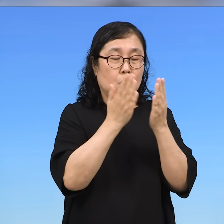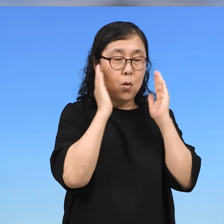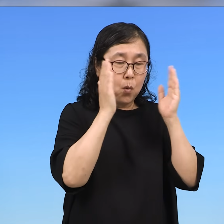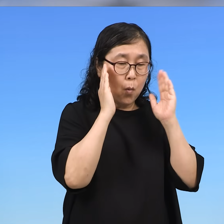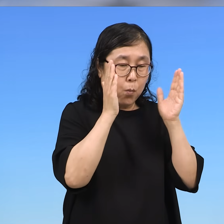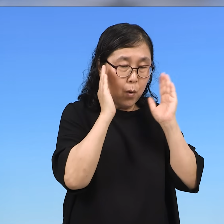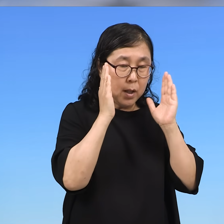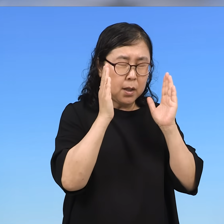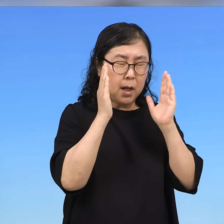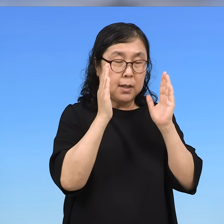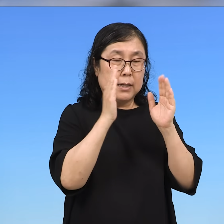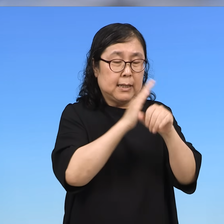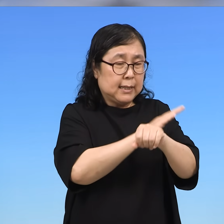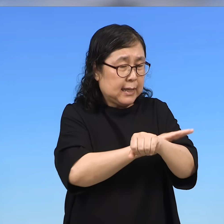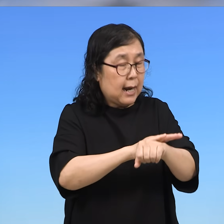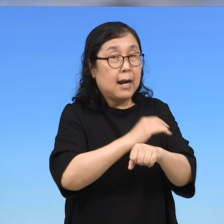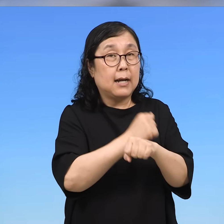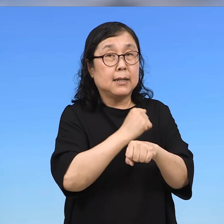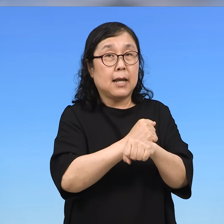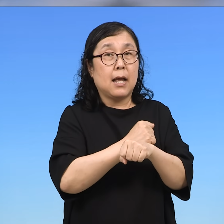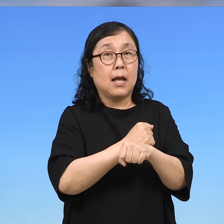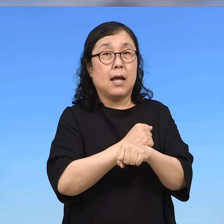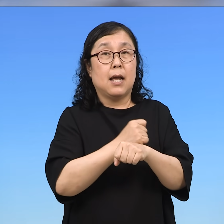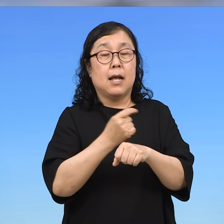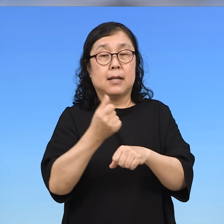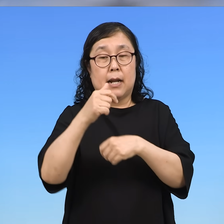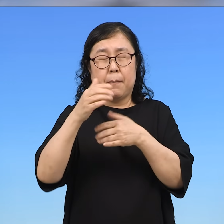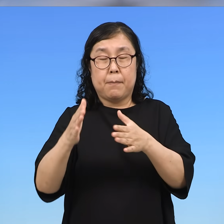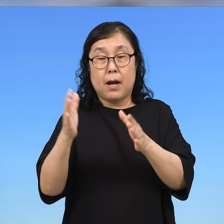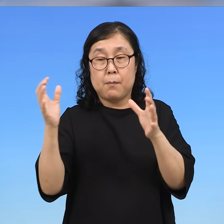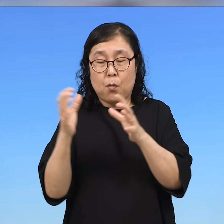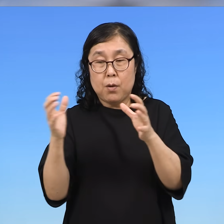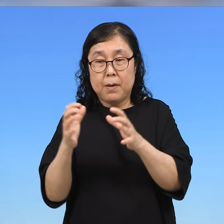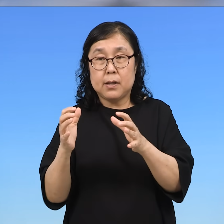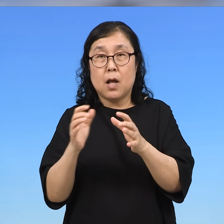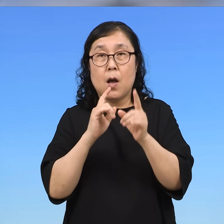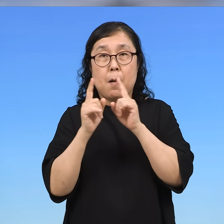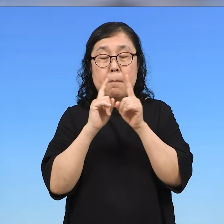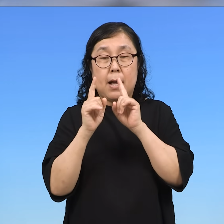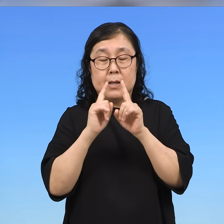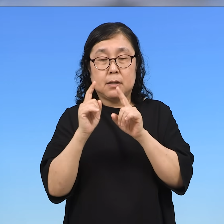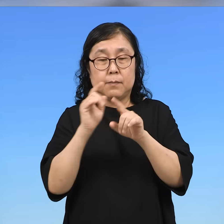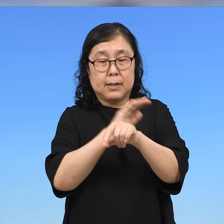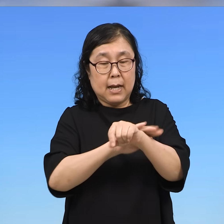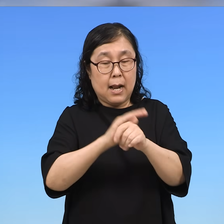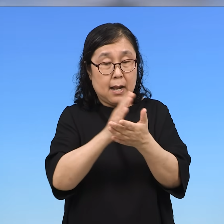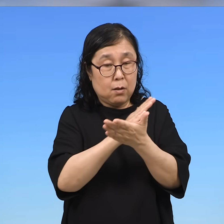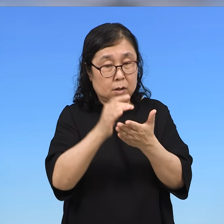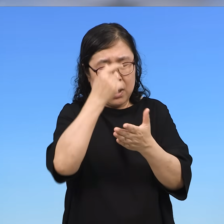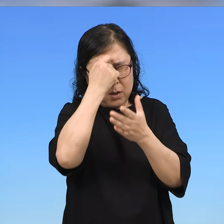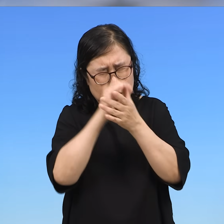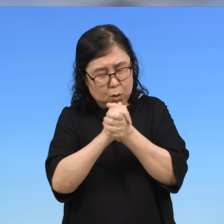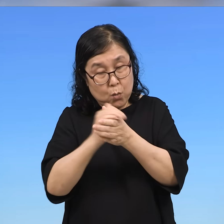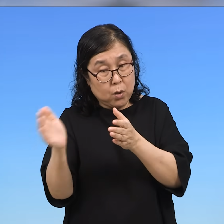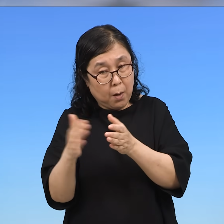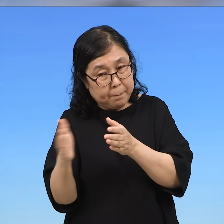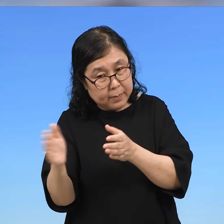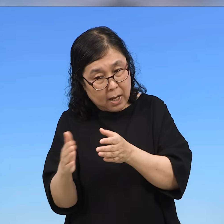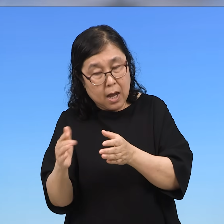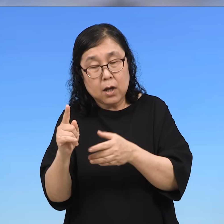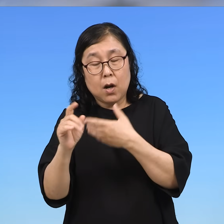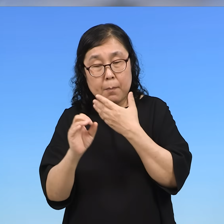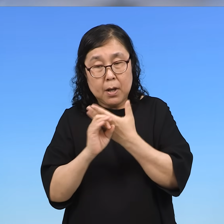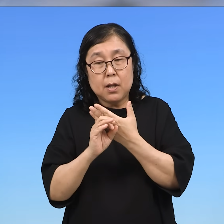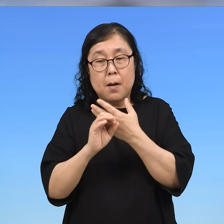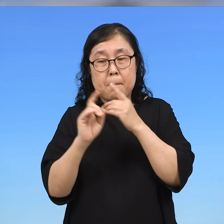성경 공부하자는 데는 마음이 잘 통하는데 막 그 다락방 모임에도 막 계속 말씀 갖고 잘 나누는데 기도를 안 한다.